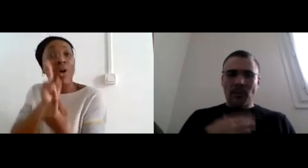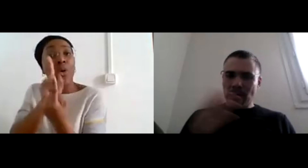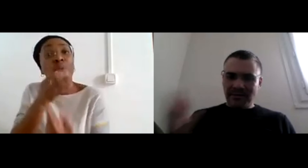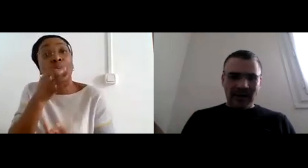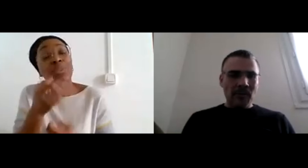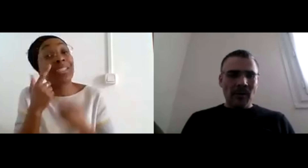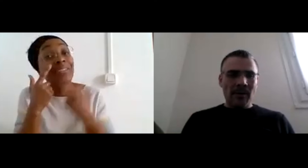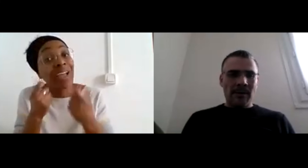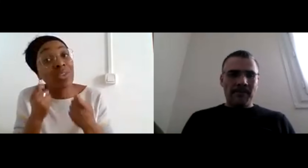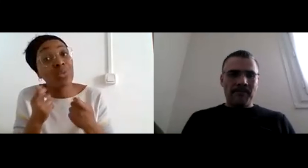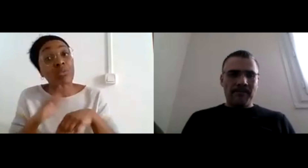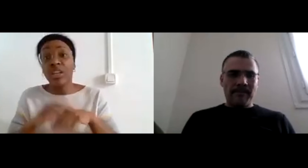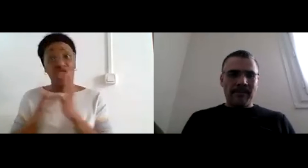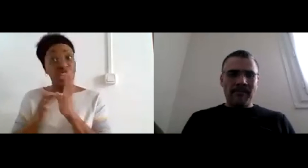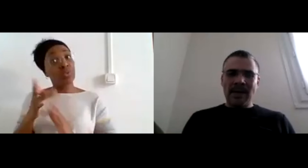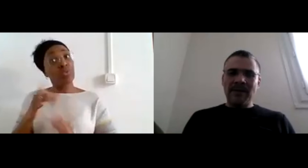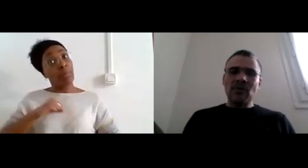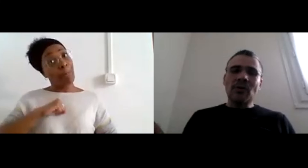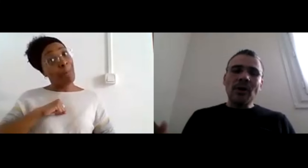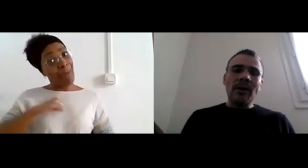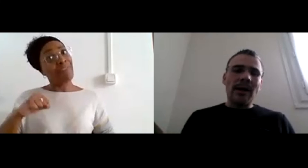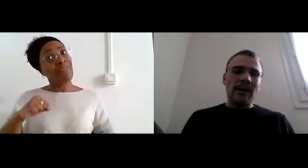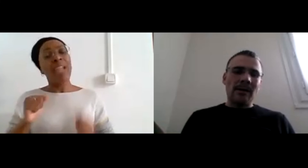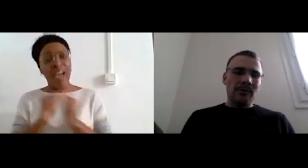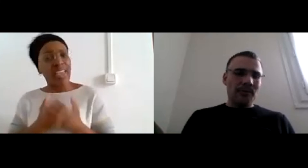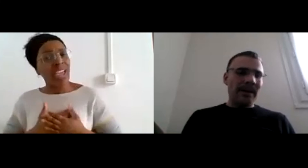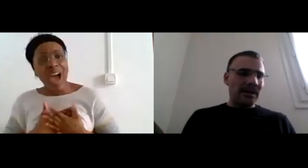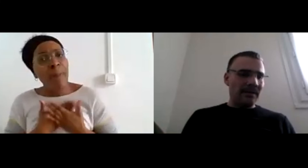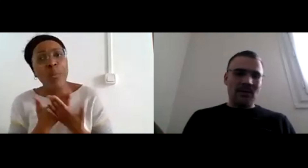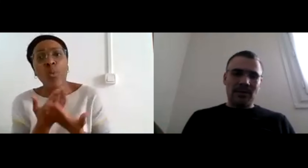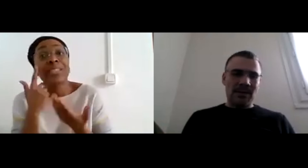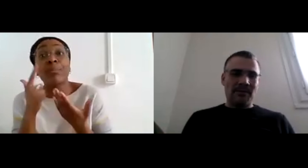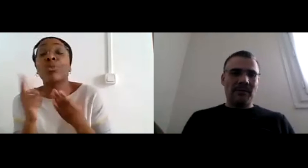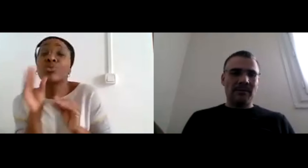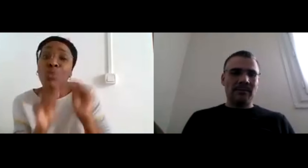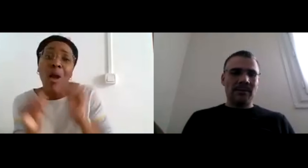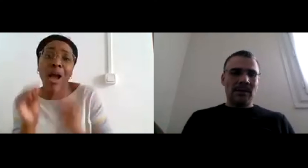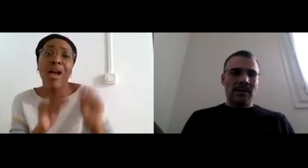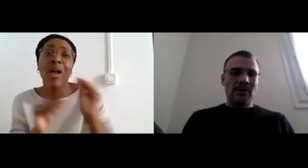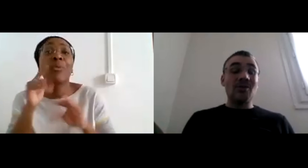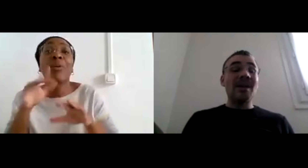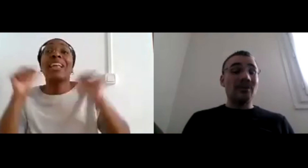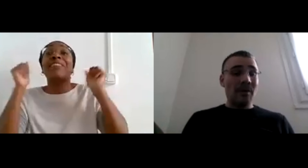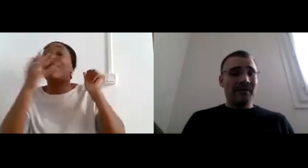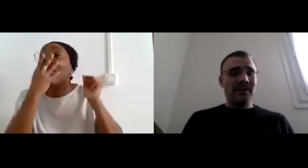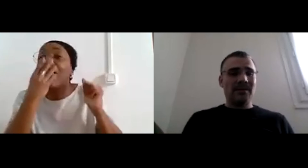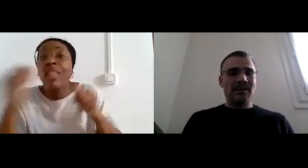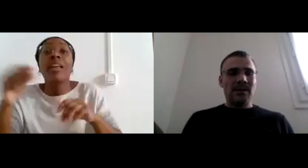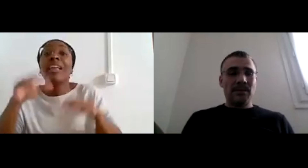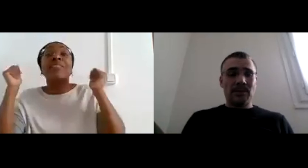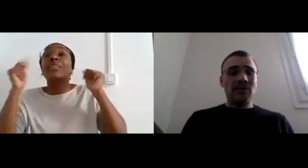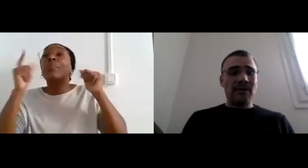il reprenait fermement. Mais il y avait ce cœur-là du père qui veille sur ses enfants. Dire: «Je tiens à toi, en